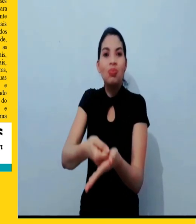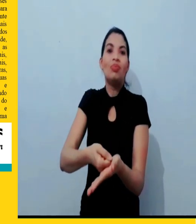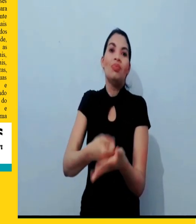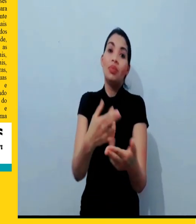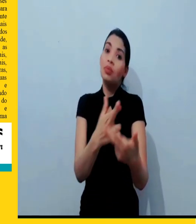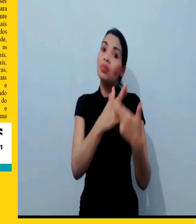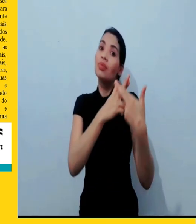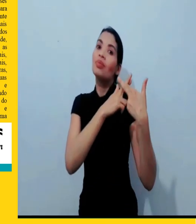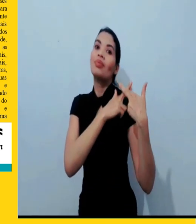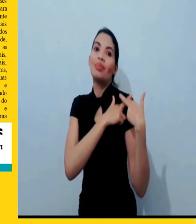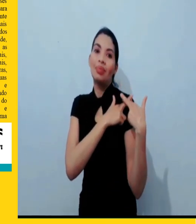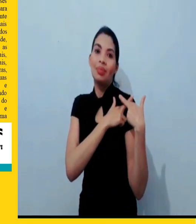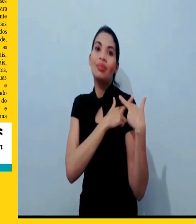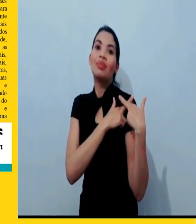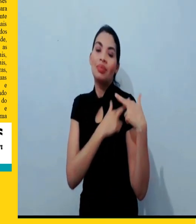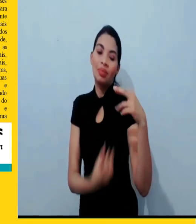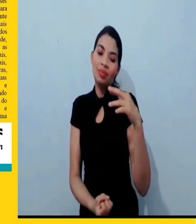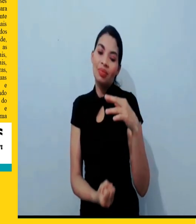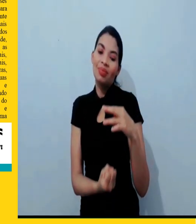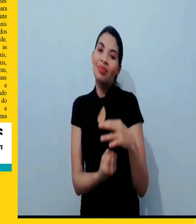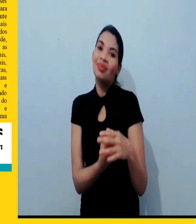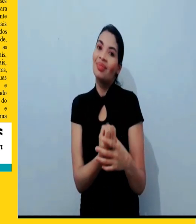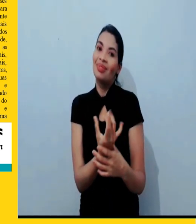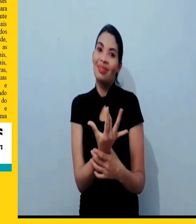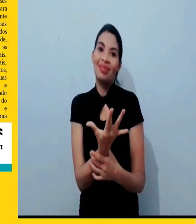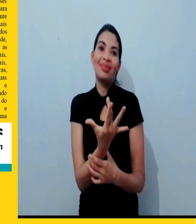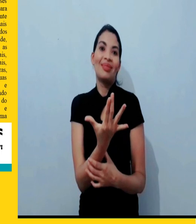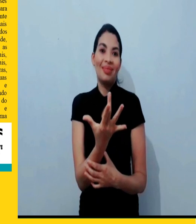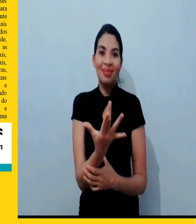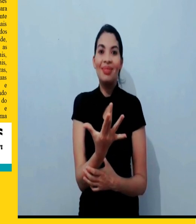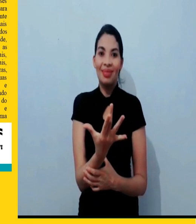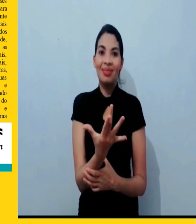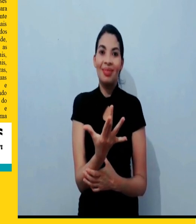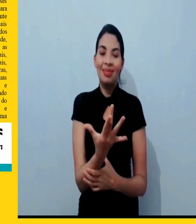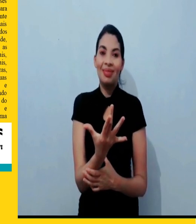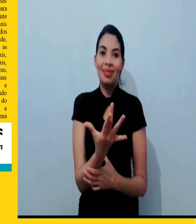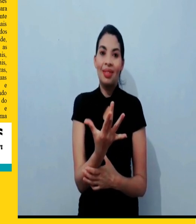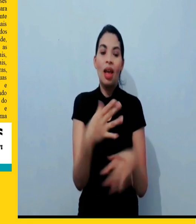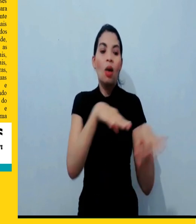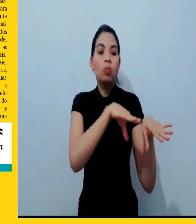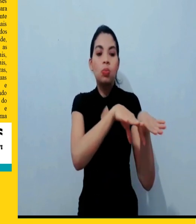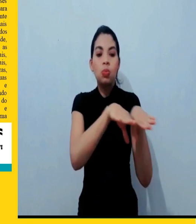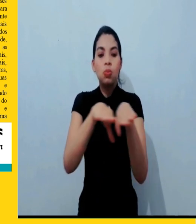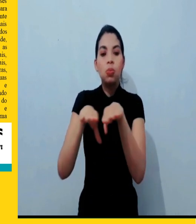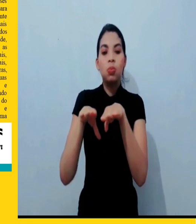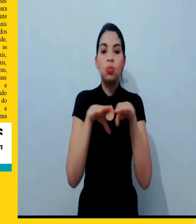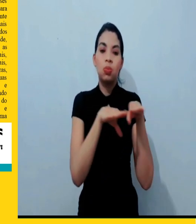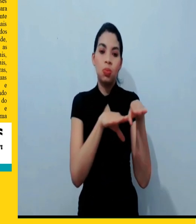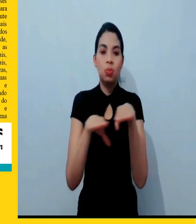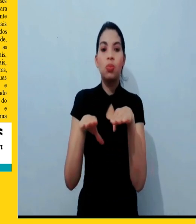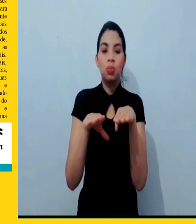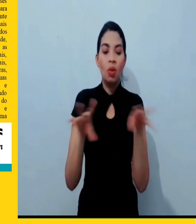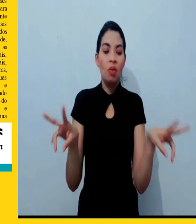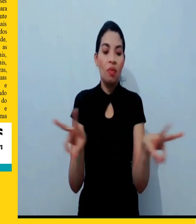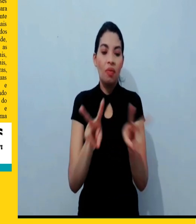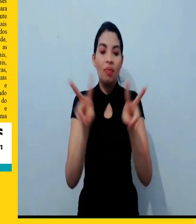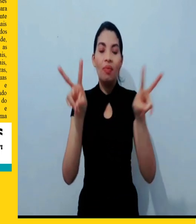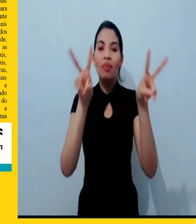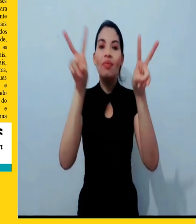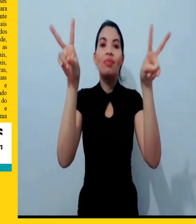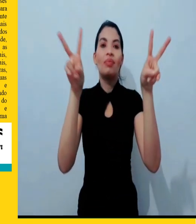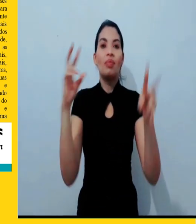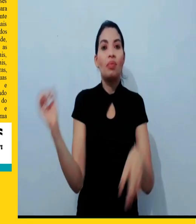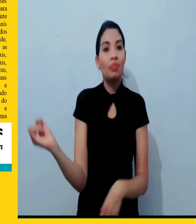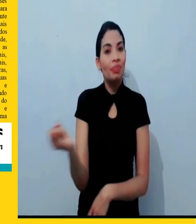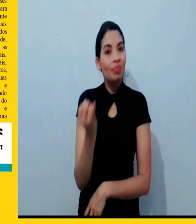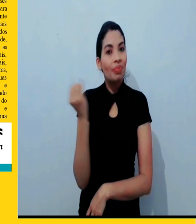exigência consubstancial de sua existência, plenamente coerente com seu princípio